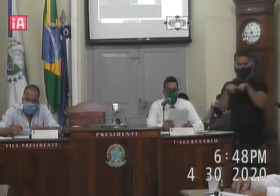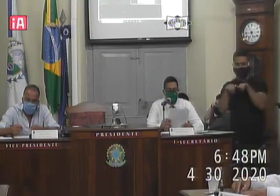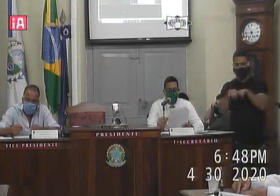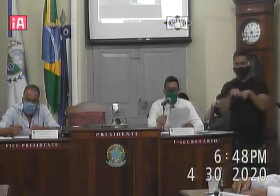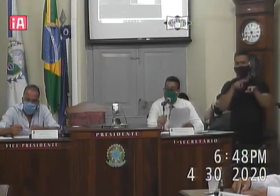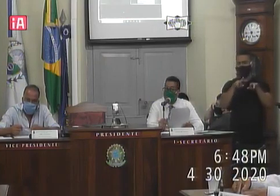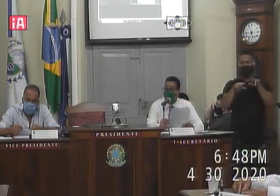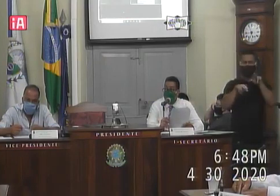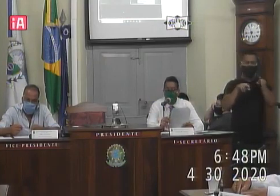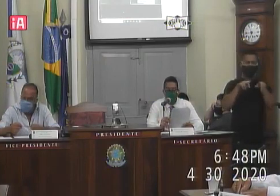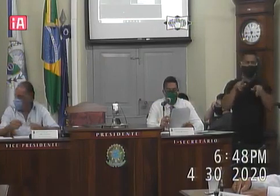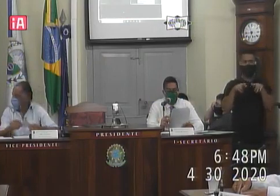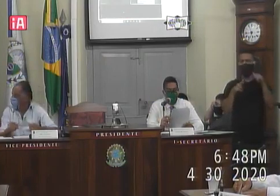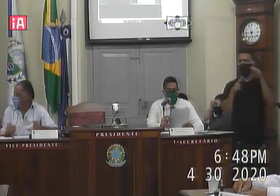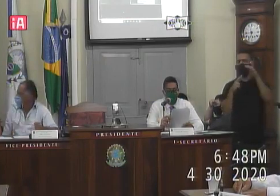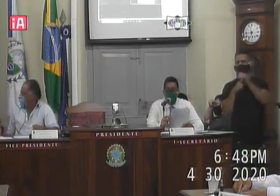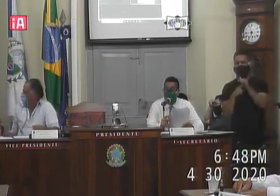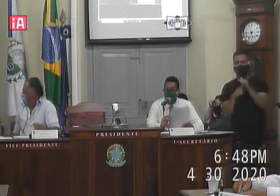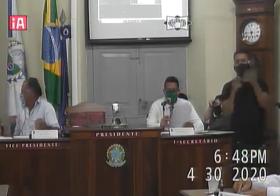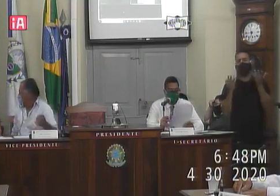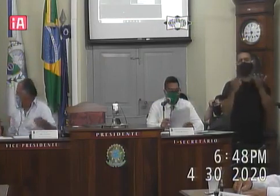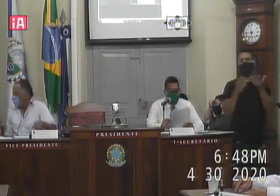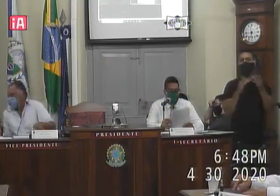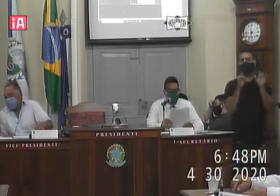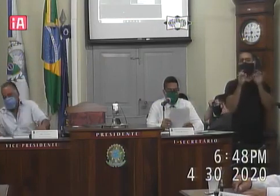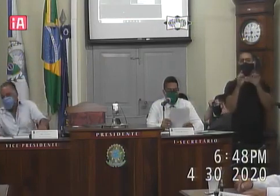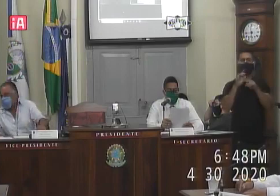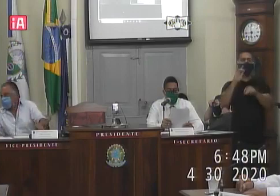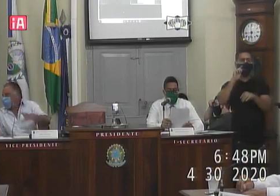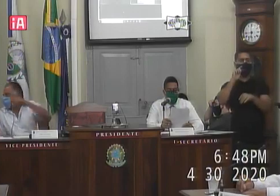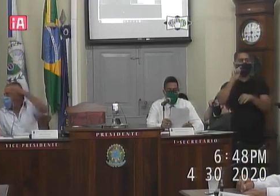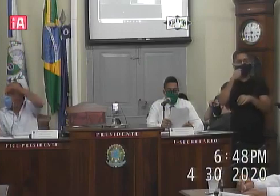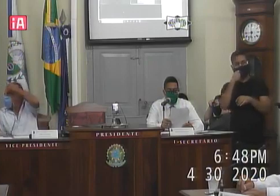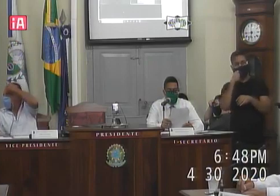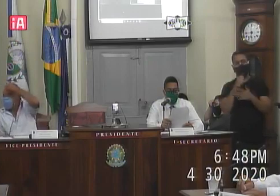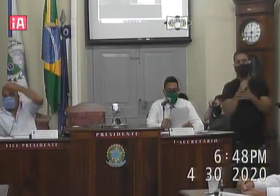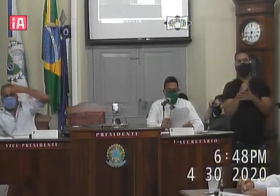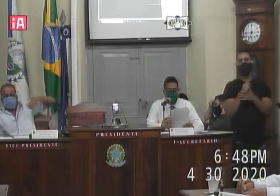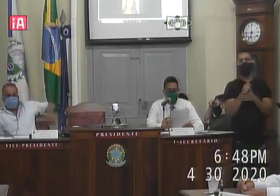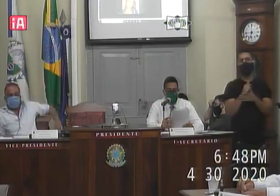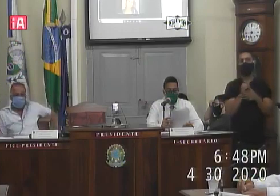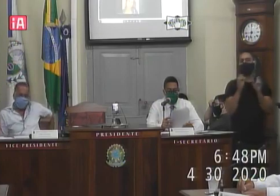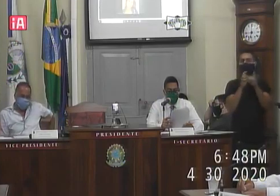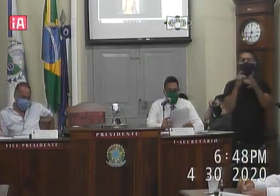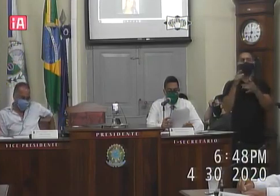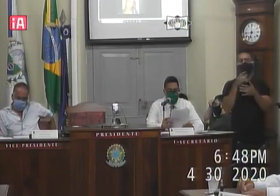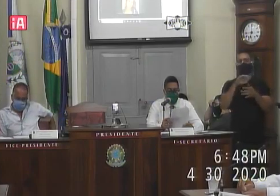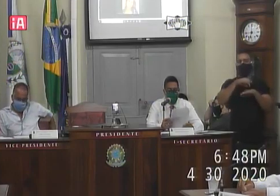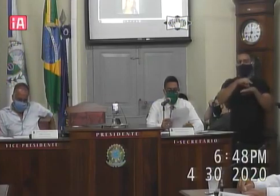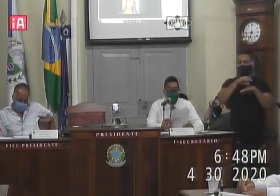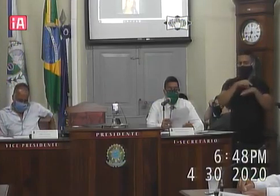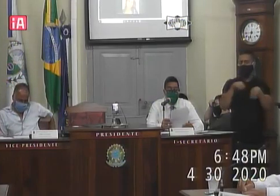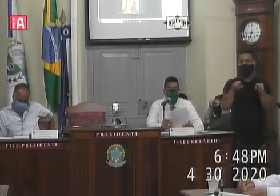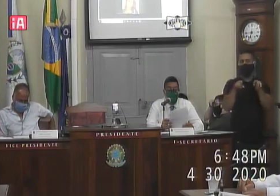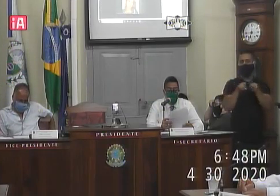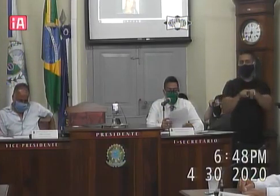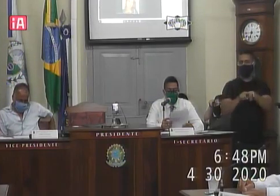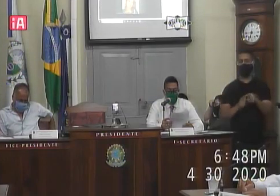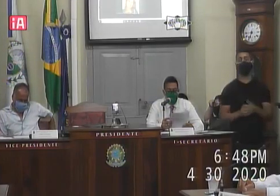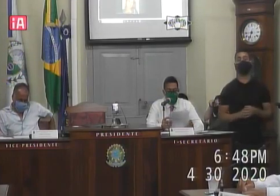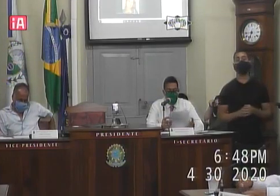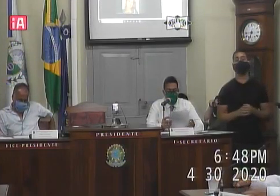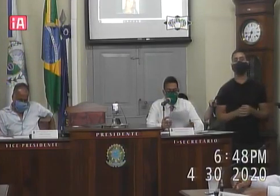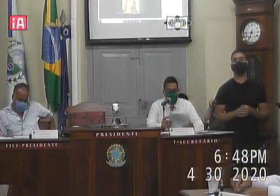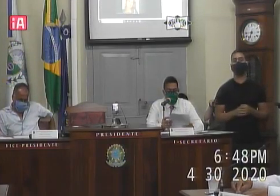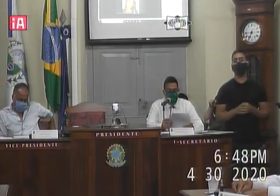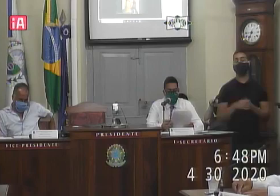mercearias, mercado municipal, hortifruti, padarias, açougues, farmácias e outros estabelecimentos autorizados. A